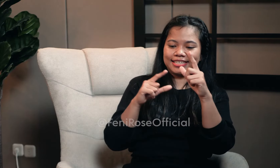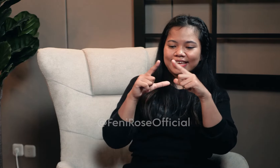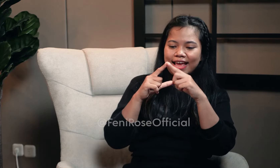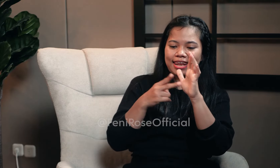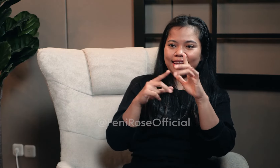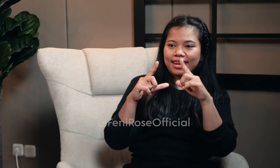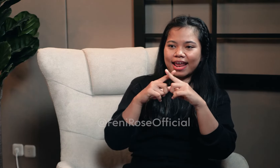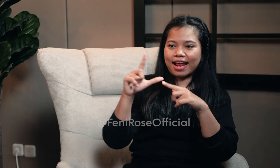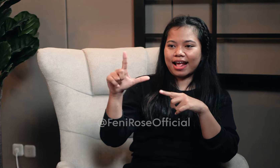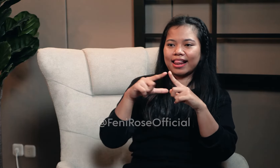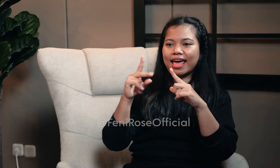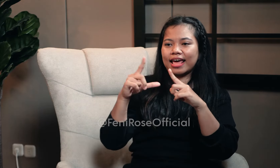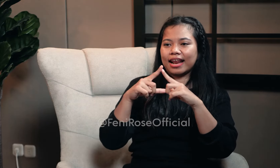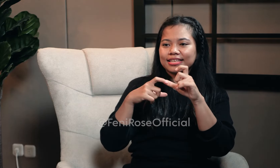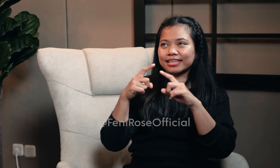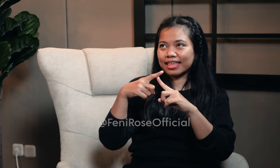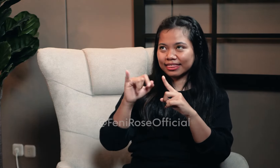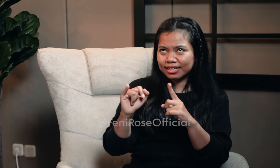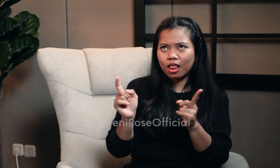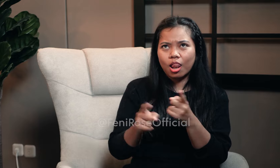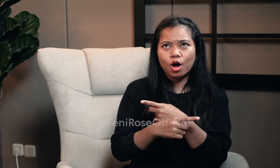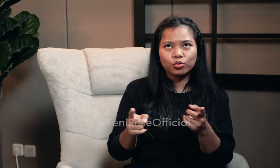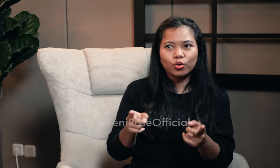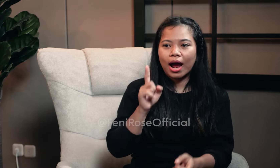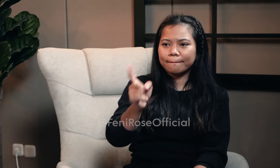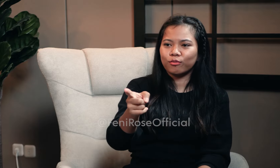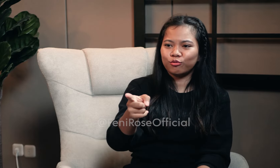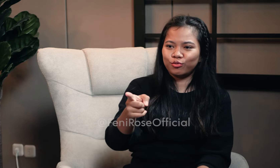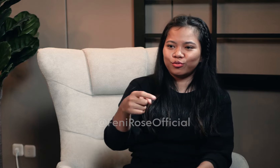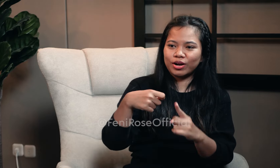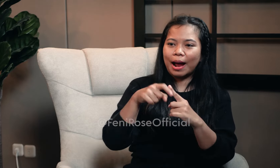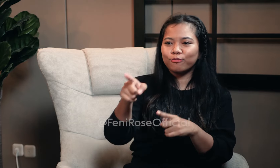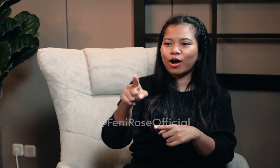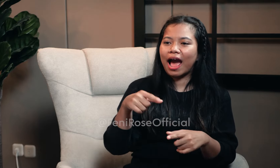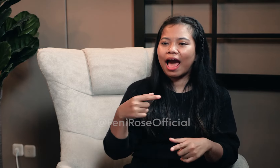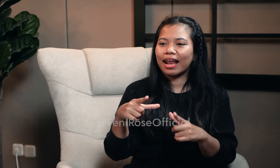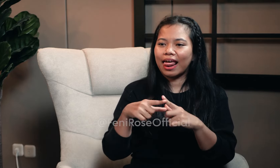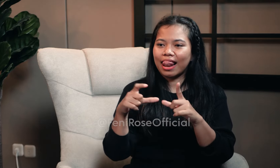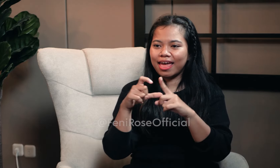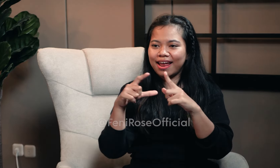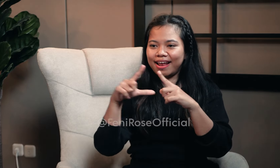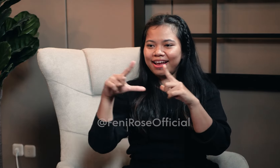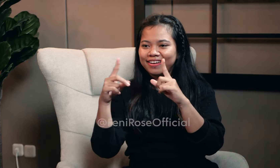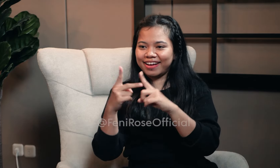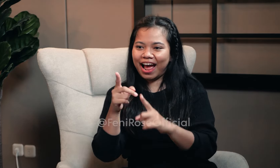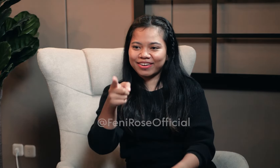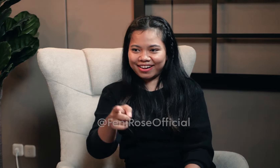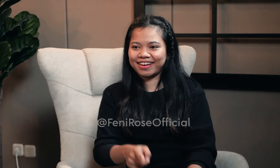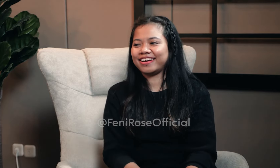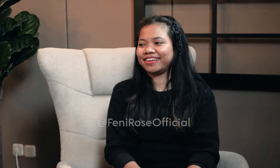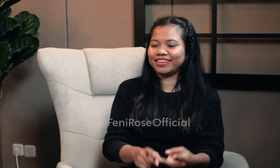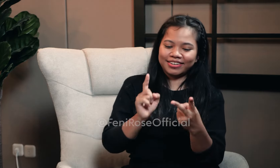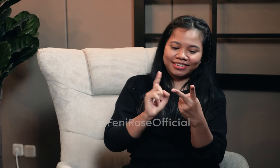siapa is Isana Sar is Saraswati Kamu adalah judulnya Kamu